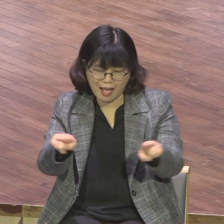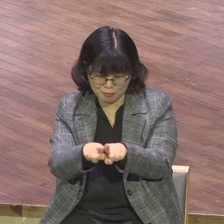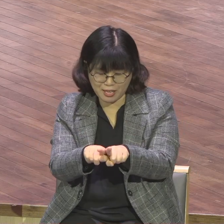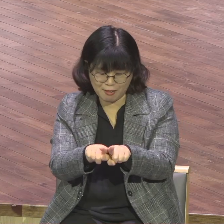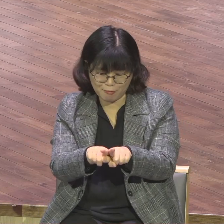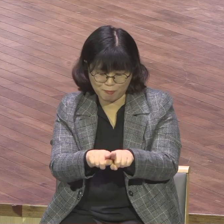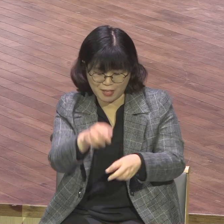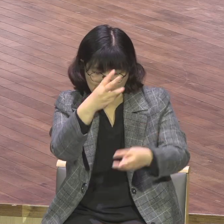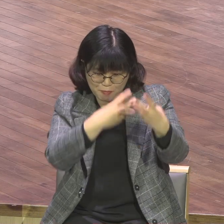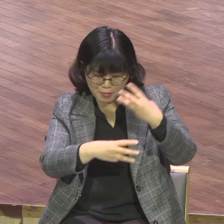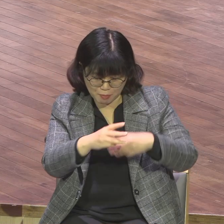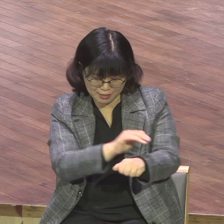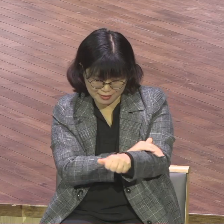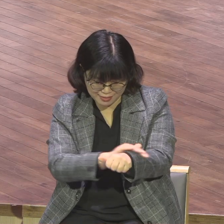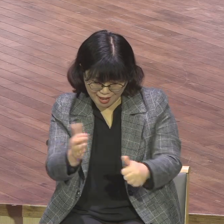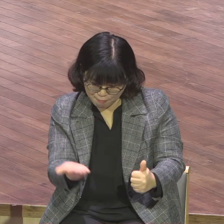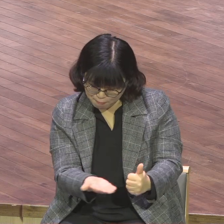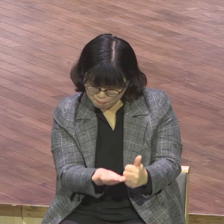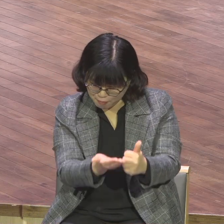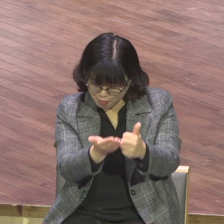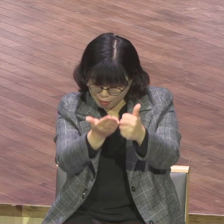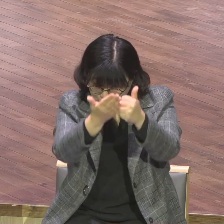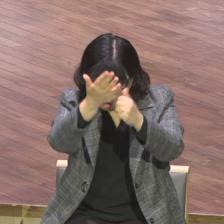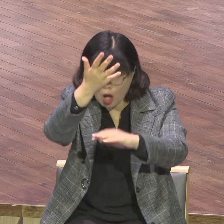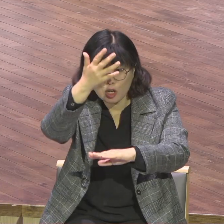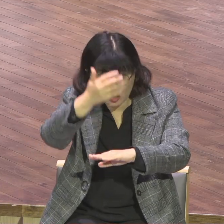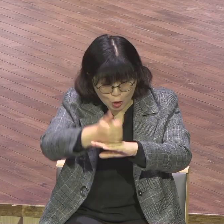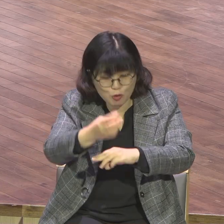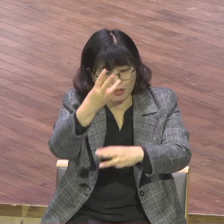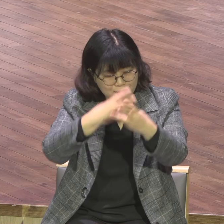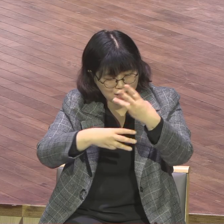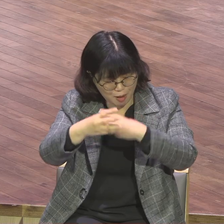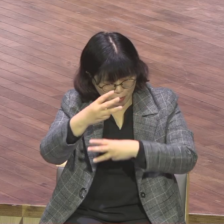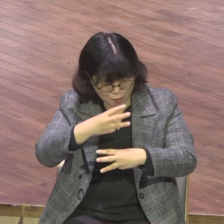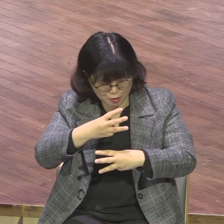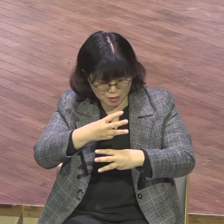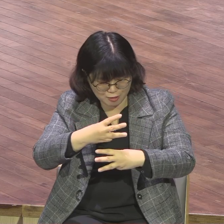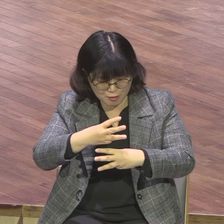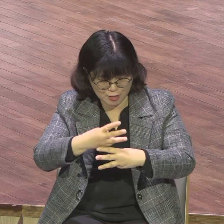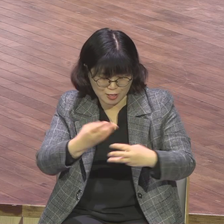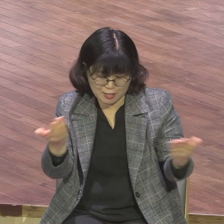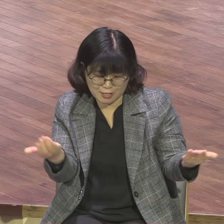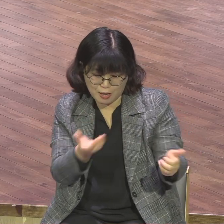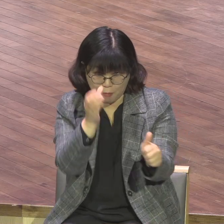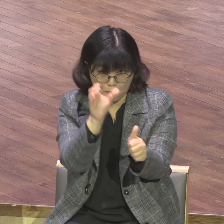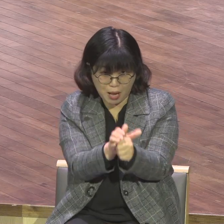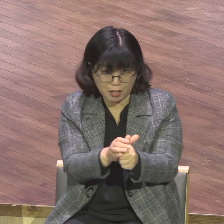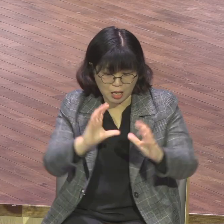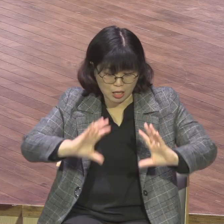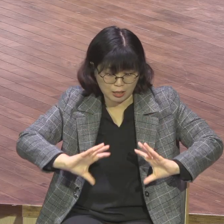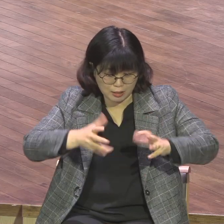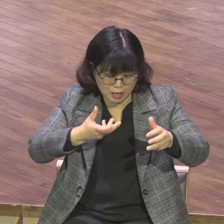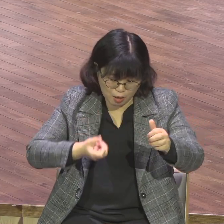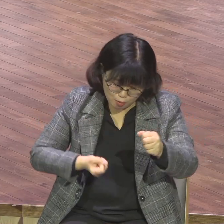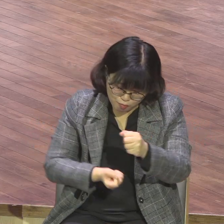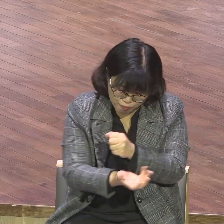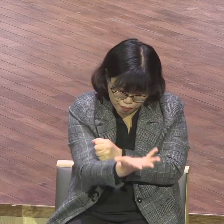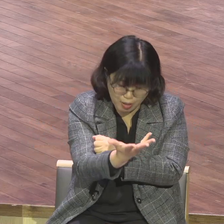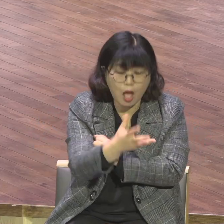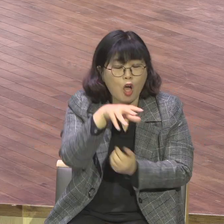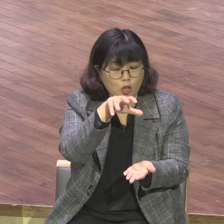주역으로 렘너드 플랫폼을 세우는 사역되기를 주님으로 축복합니다.